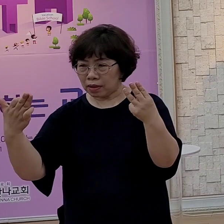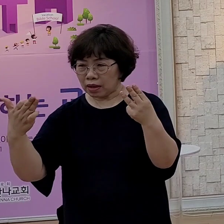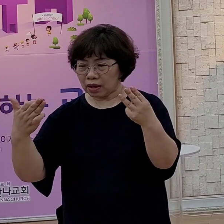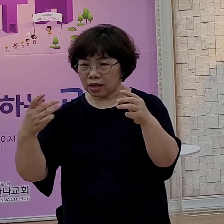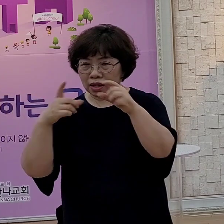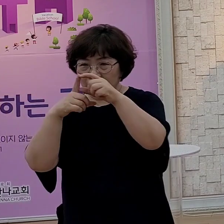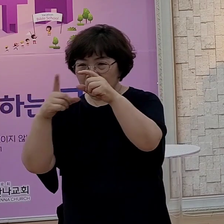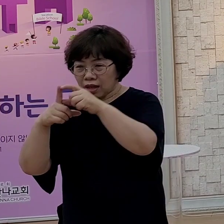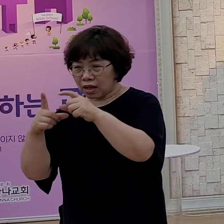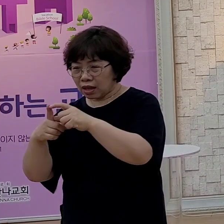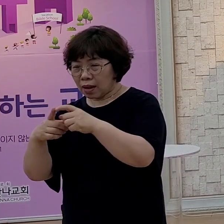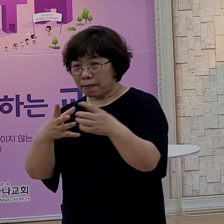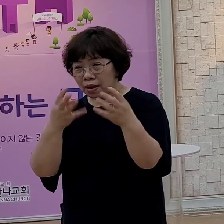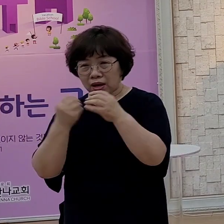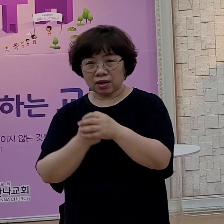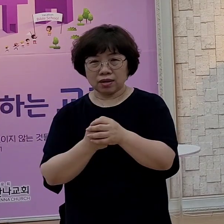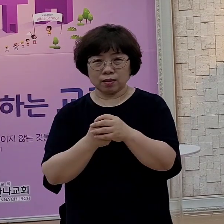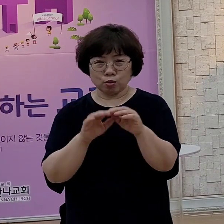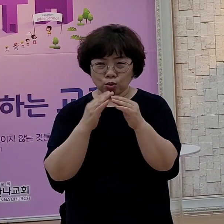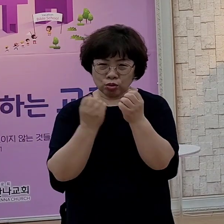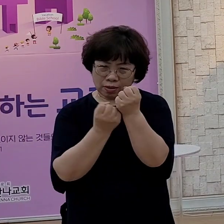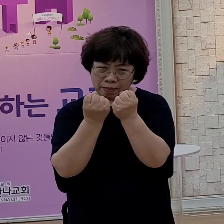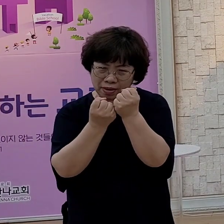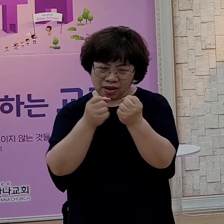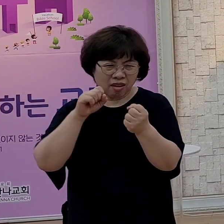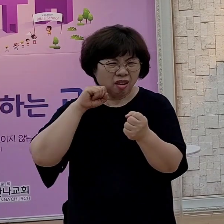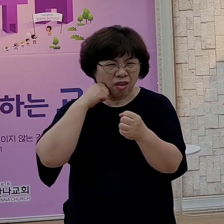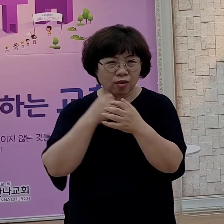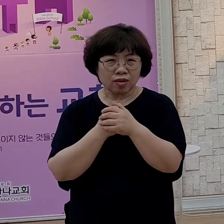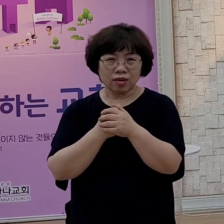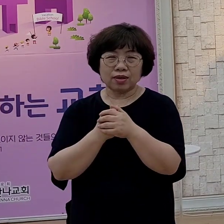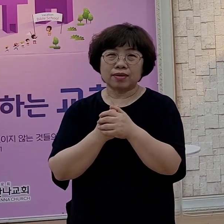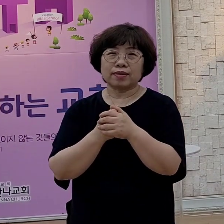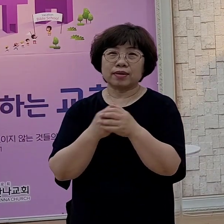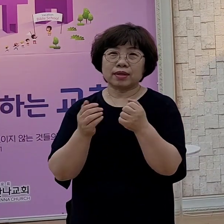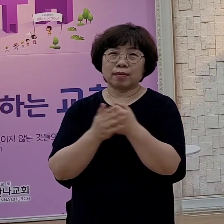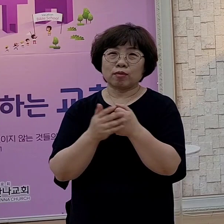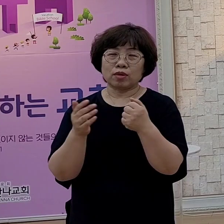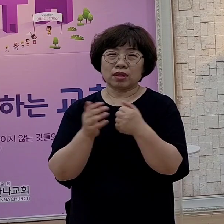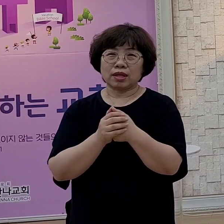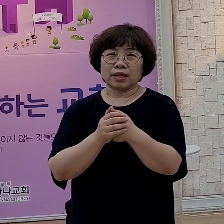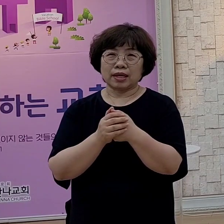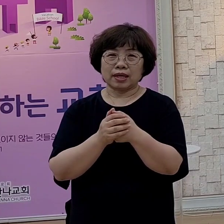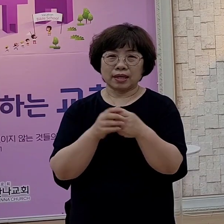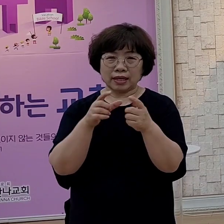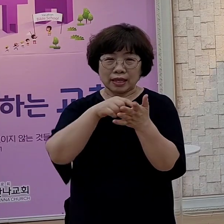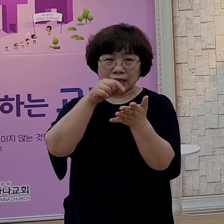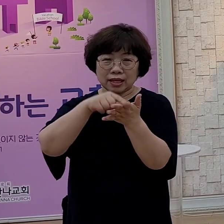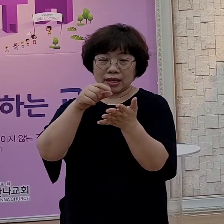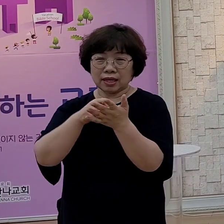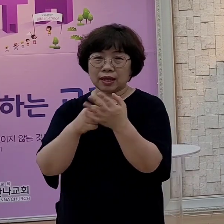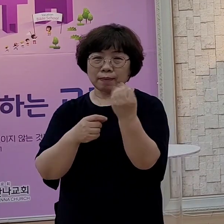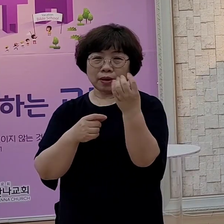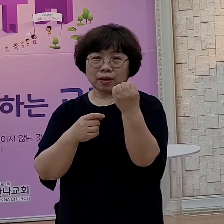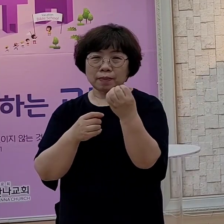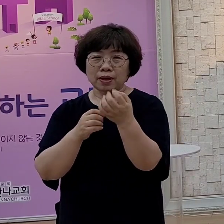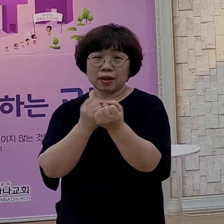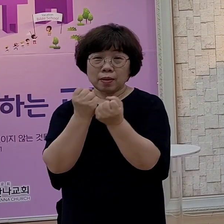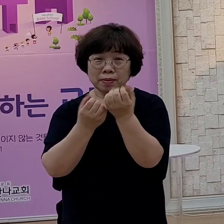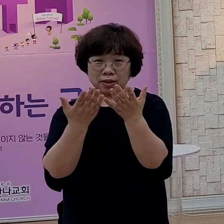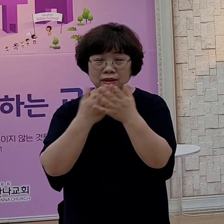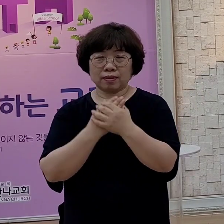많아요. 이걸 다 나누기는 어렵습니다. 자, 그래서 이걸 한 개씩 한 개씩 몇 줄을 할까 하는데 여러분 너무